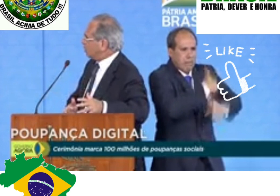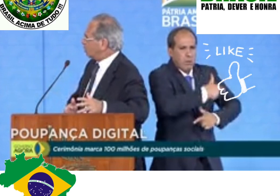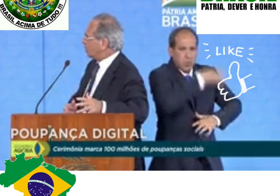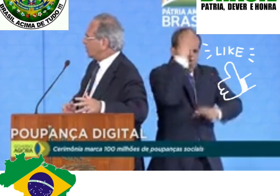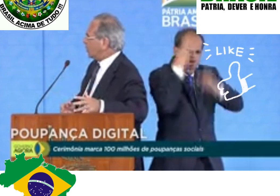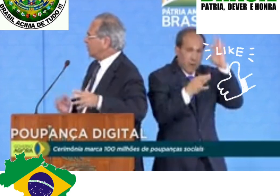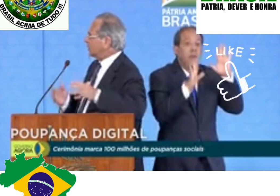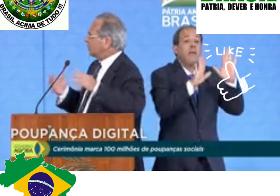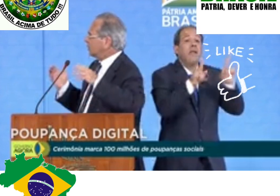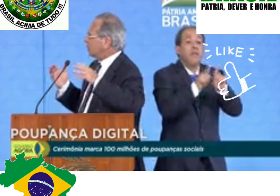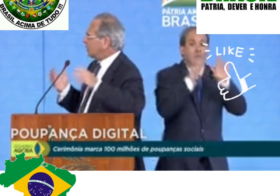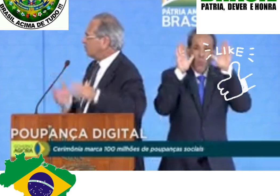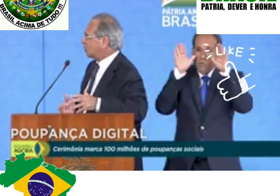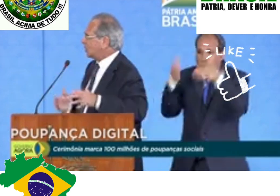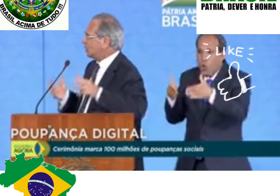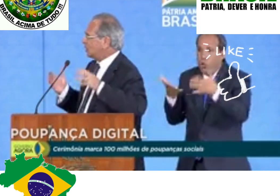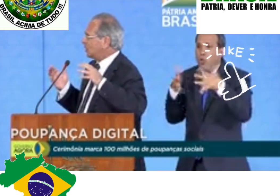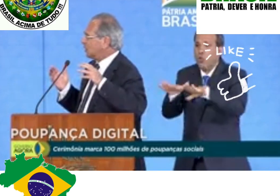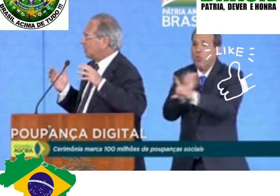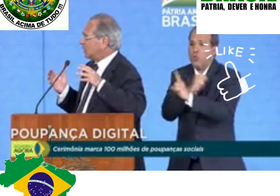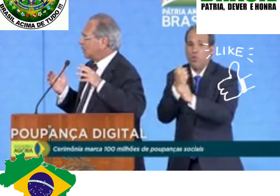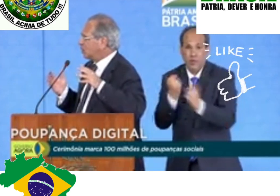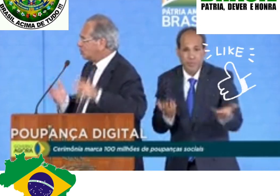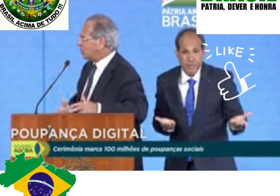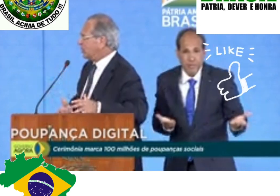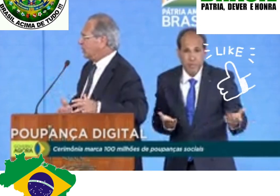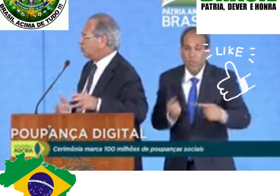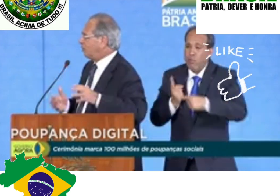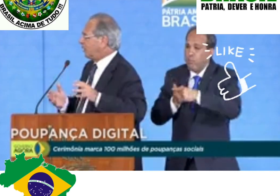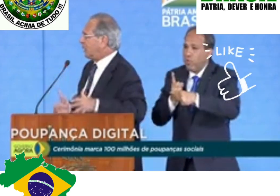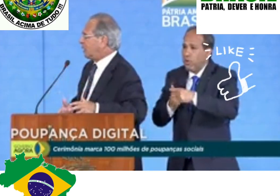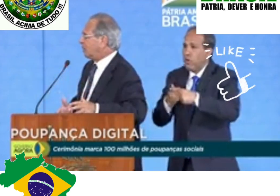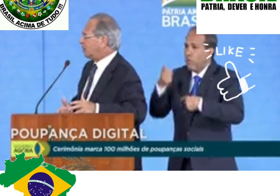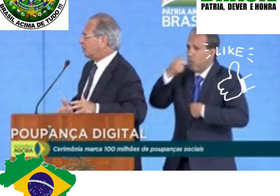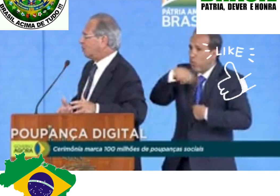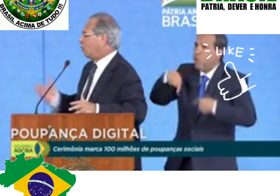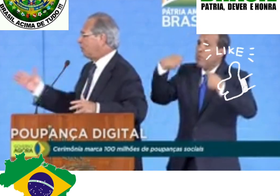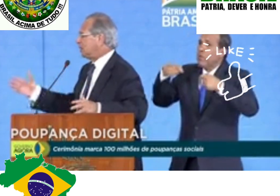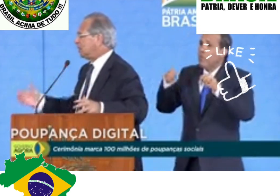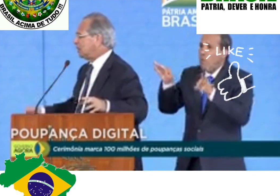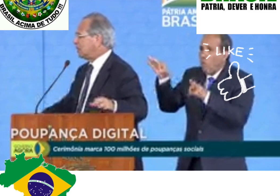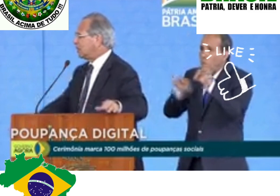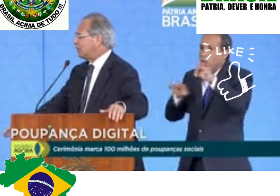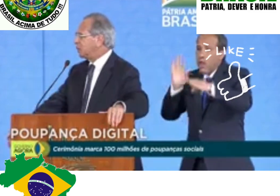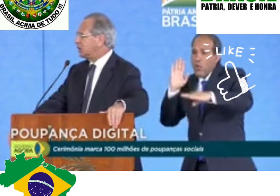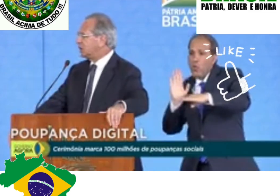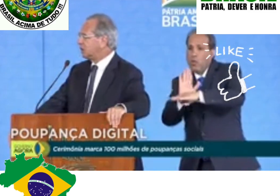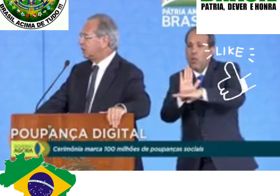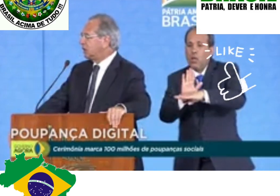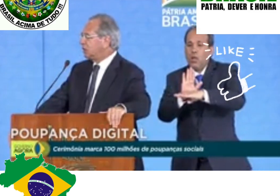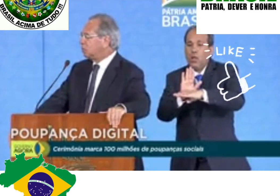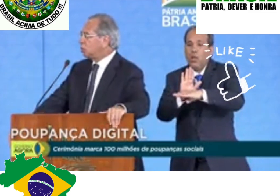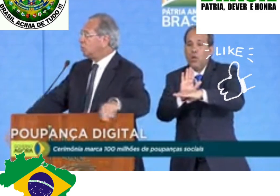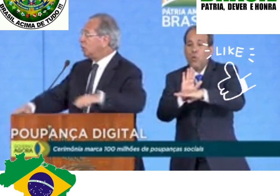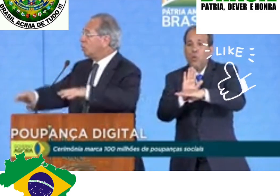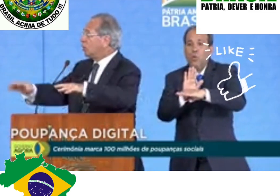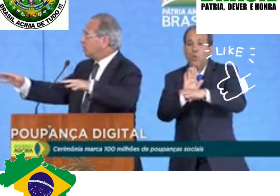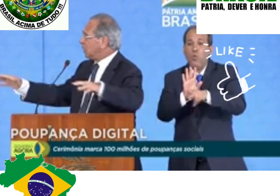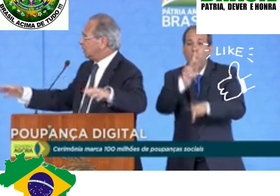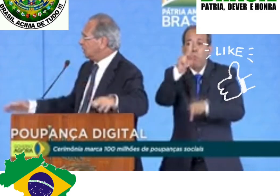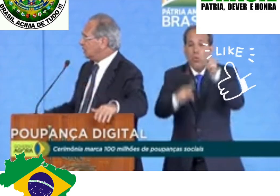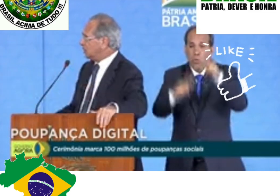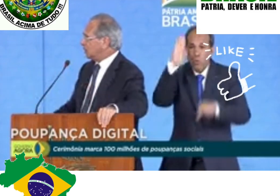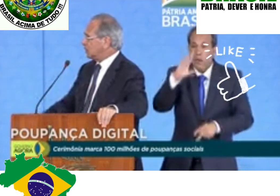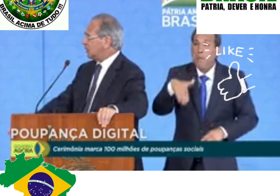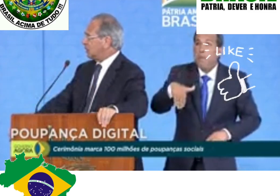lado a inclusão social, quer dizer, nós temos que justamente governar, como o presidente sempre disse, para os milhões